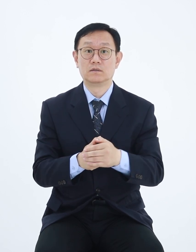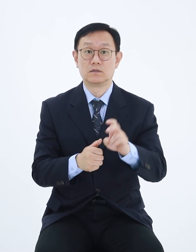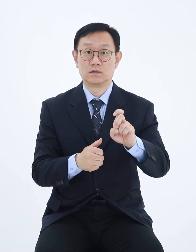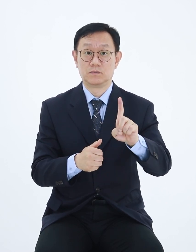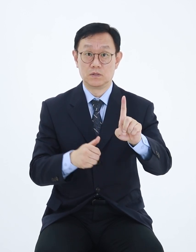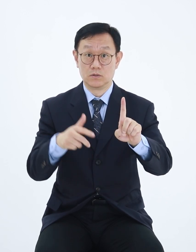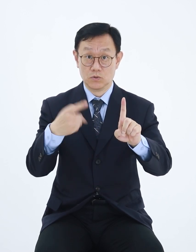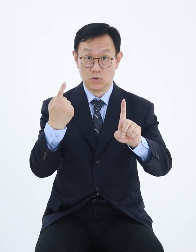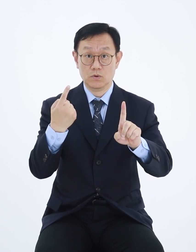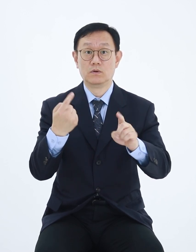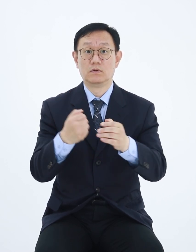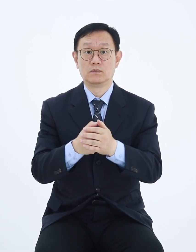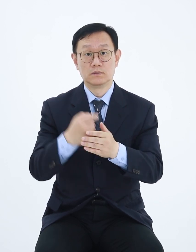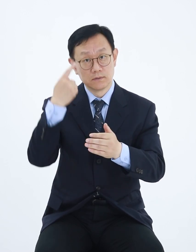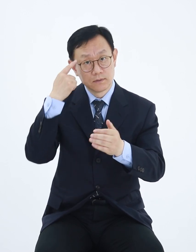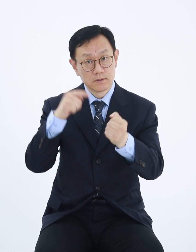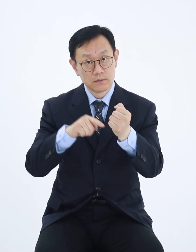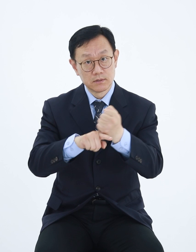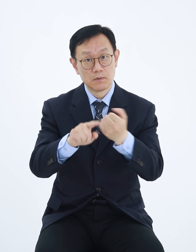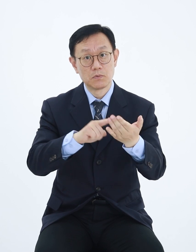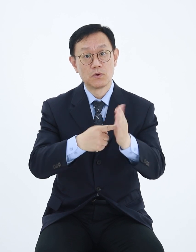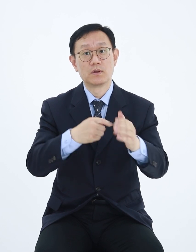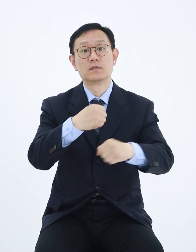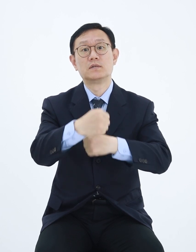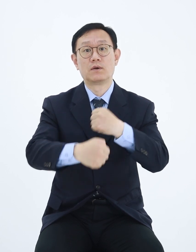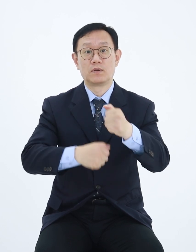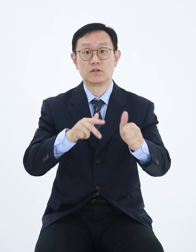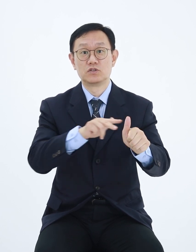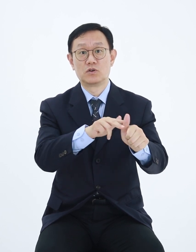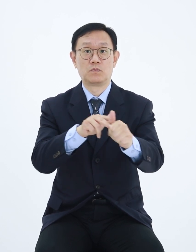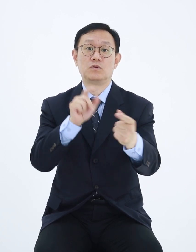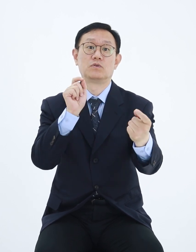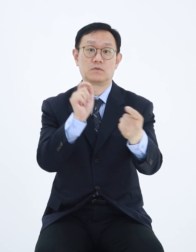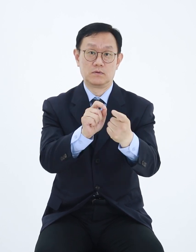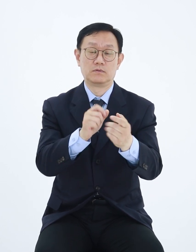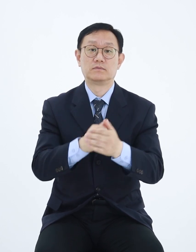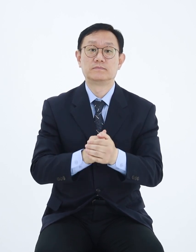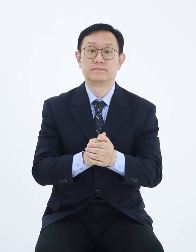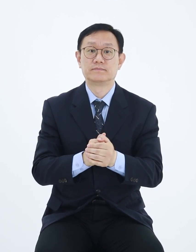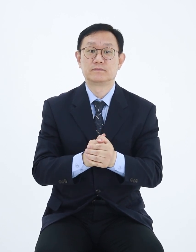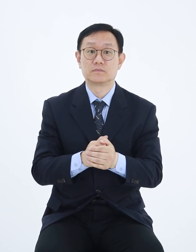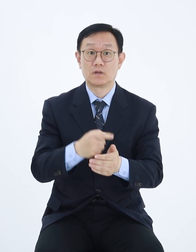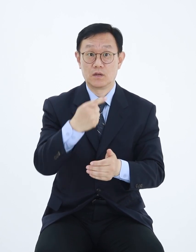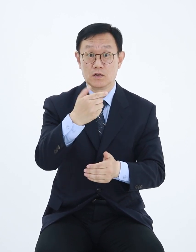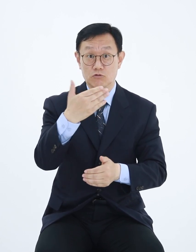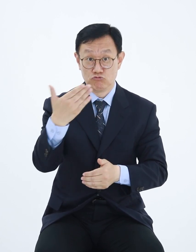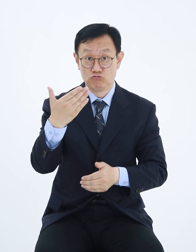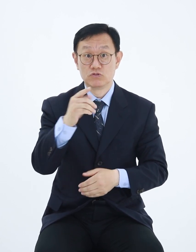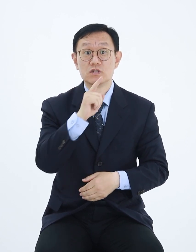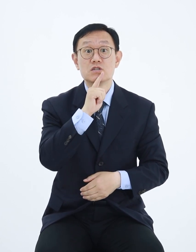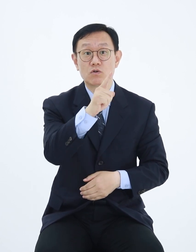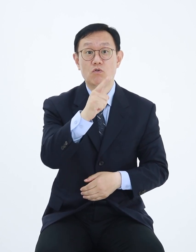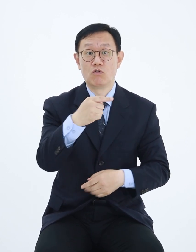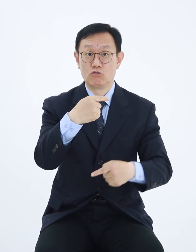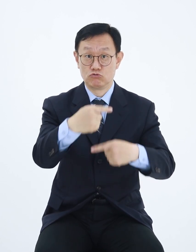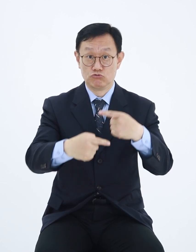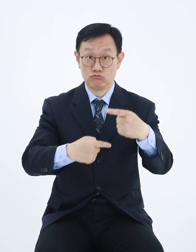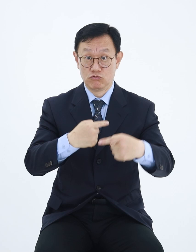제21조 의사 및 표현의 자유와 정보 접근권 119 신고 수어로 직접 할 수